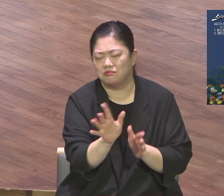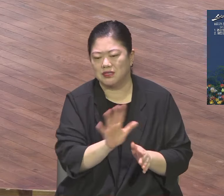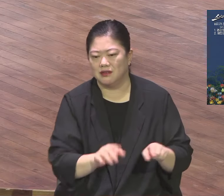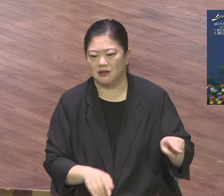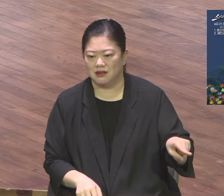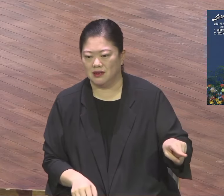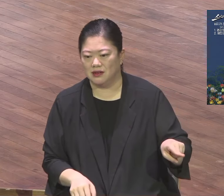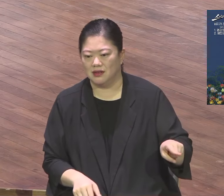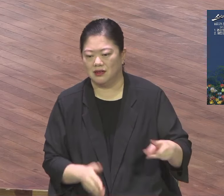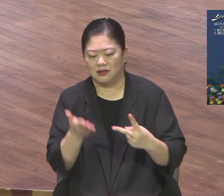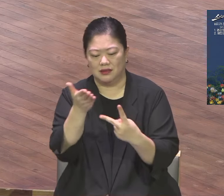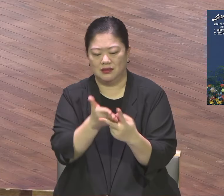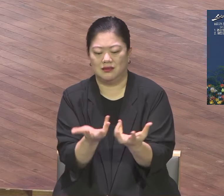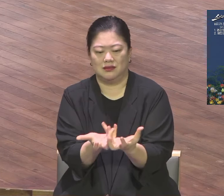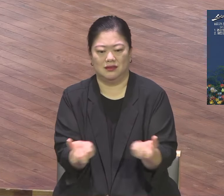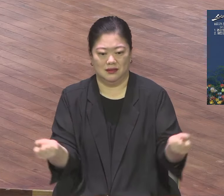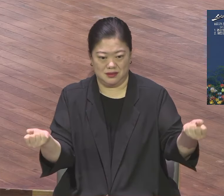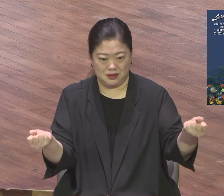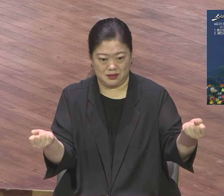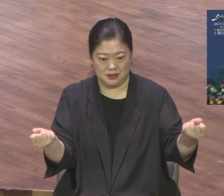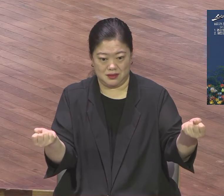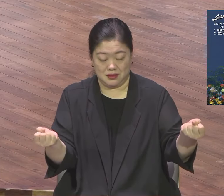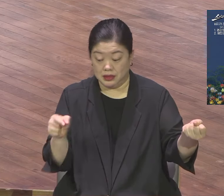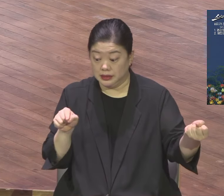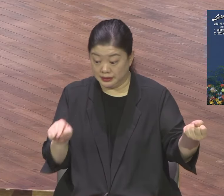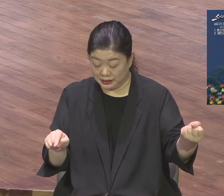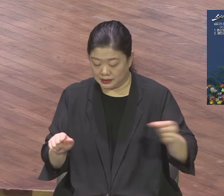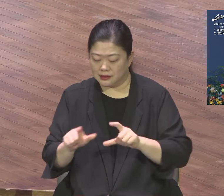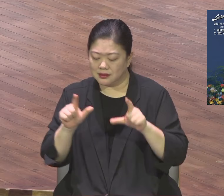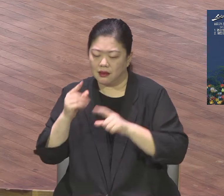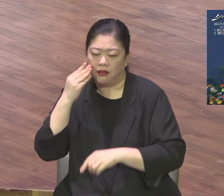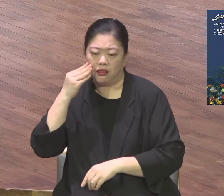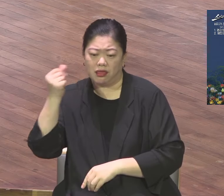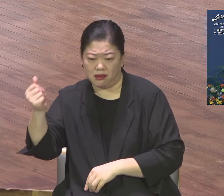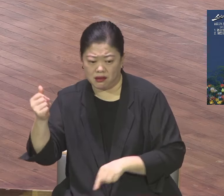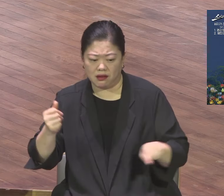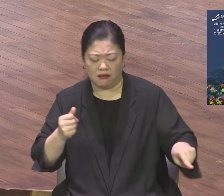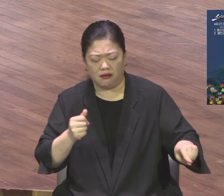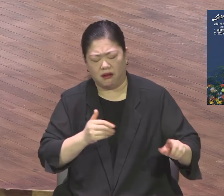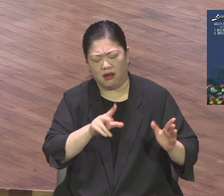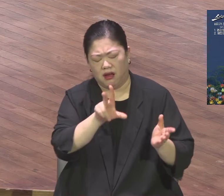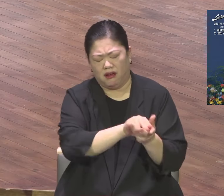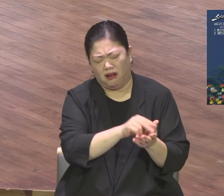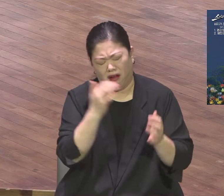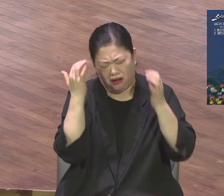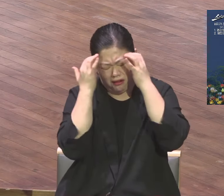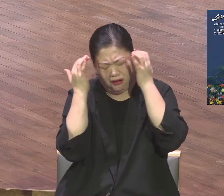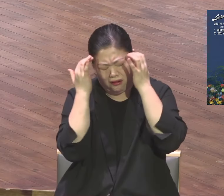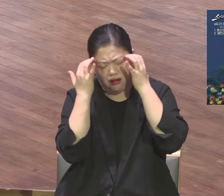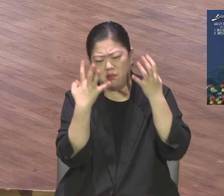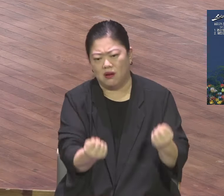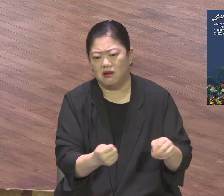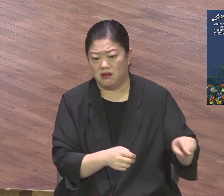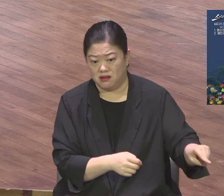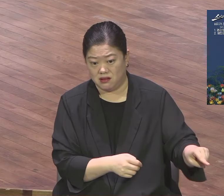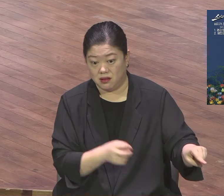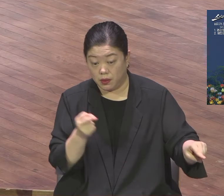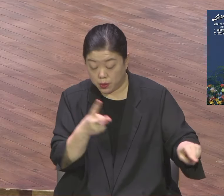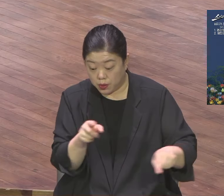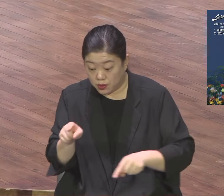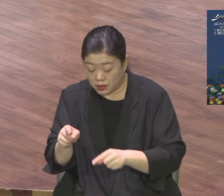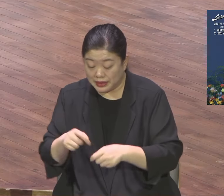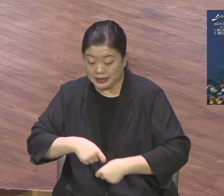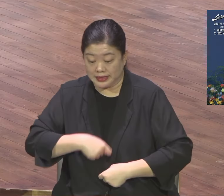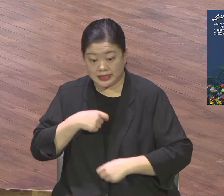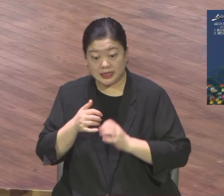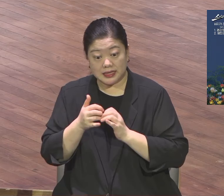자를 여기서 그렇게 의인이라고 말합니다. 한마디로 또 심지가 견고한 자죠. 의인이